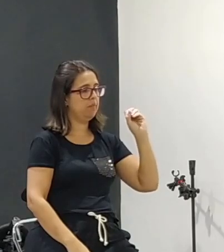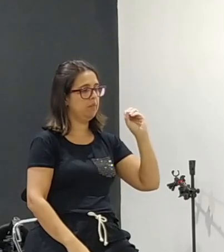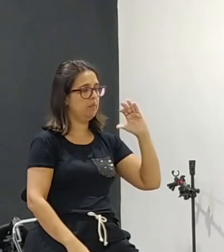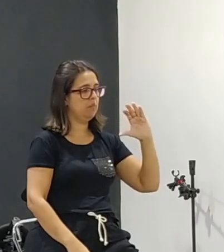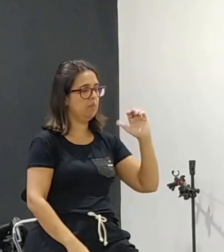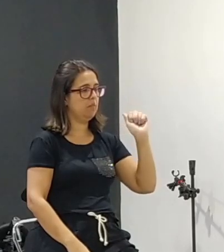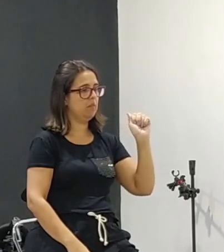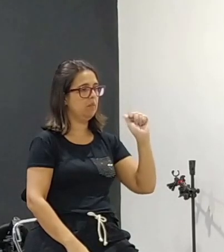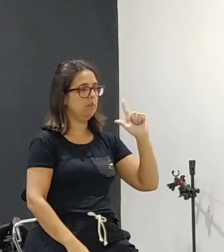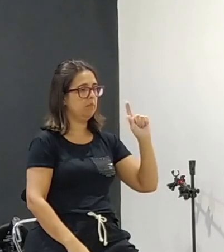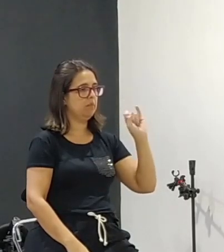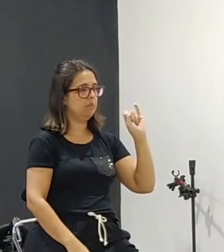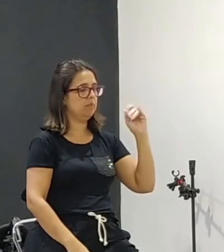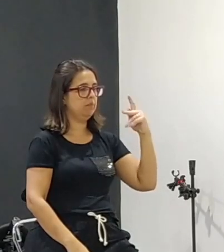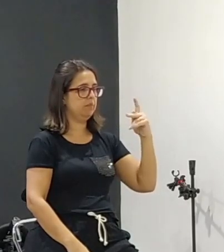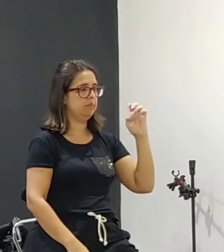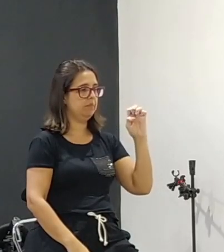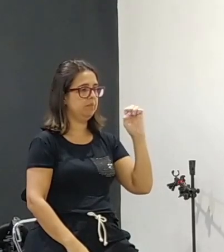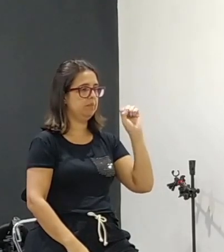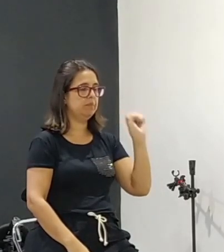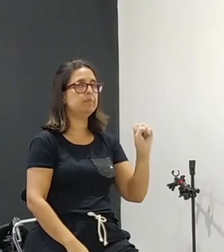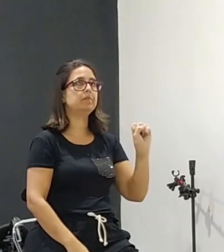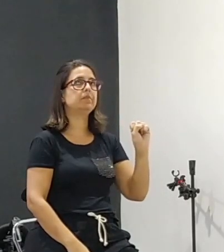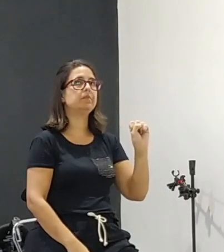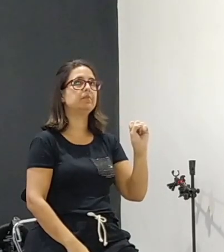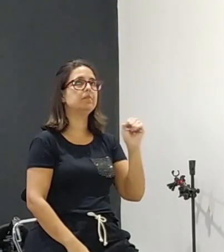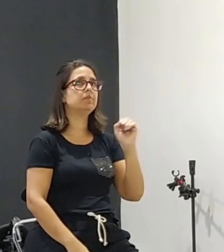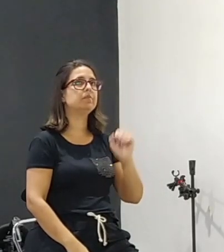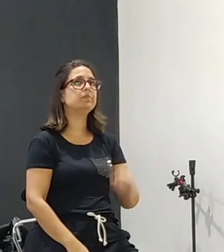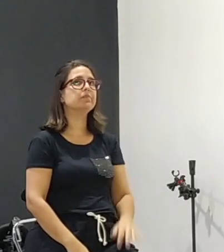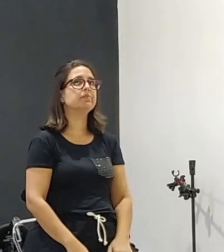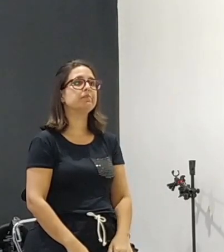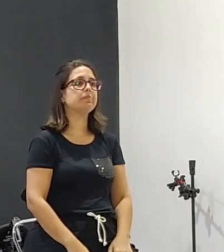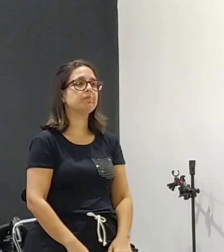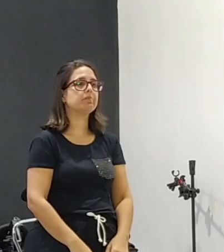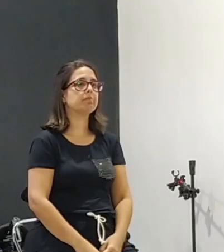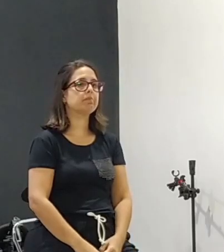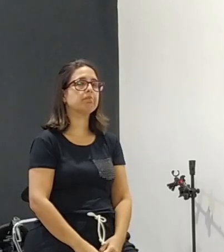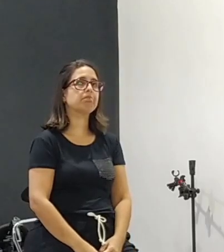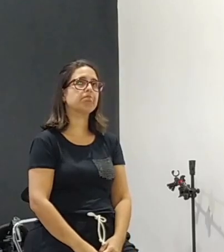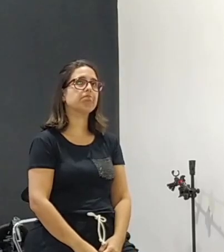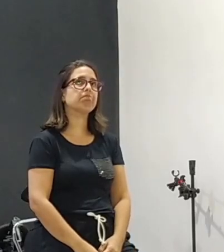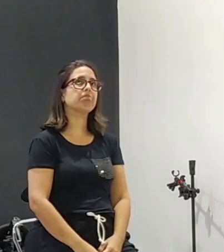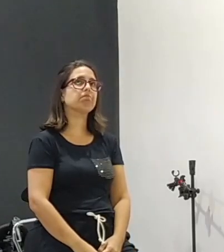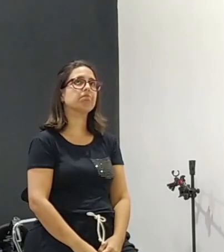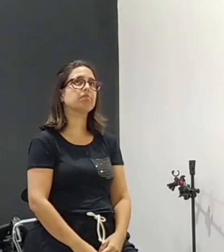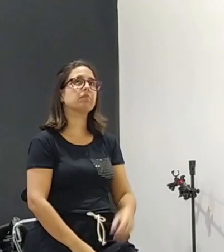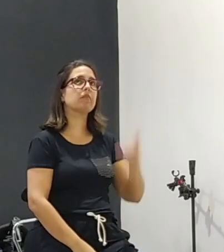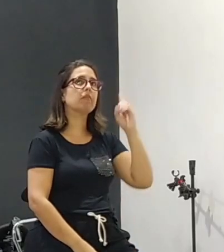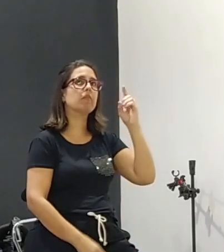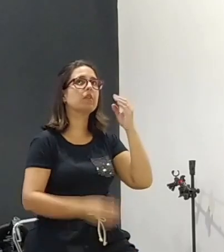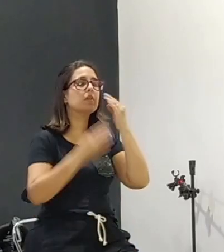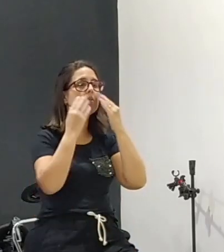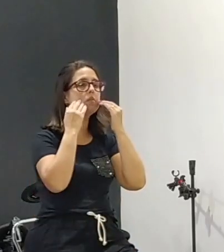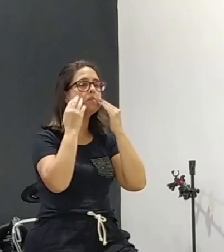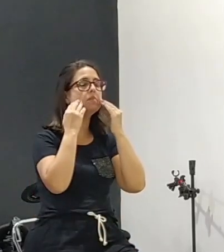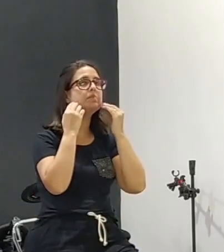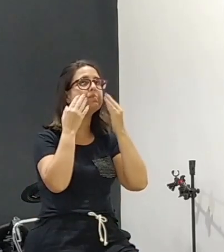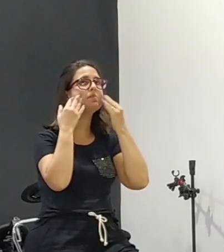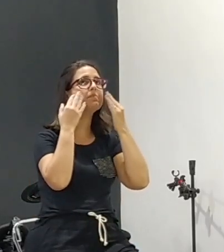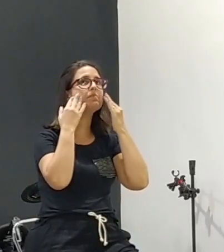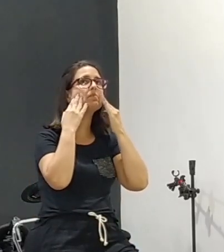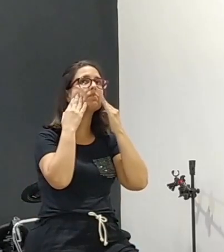Apocalipse capítulo 21, de 4 a 7. E Deus limpará de seus olhos toda